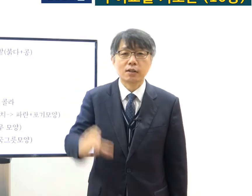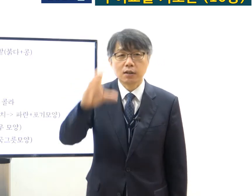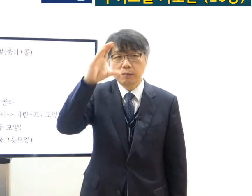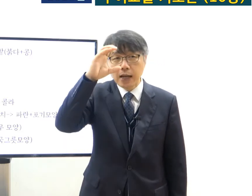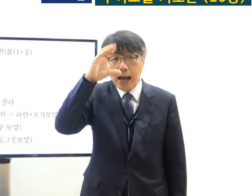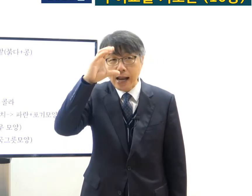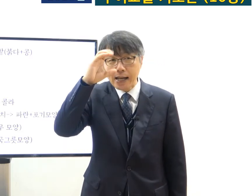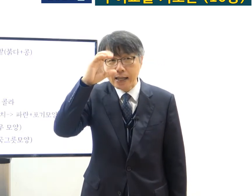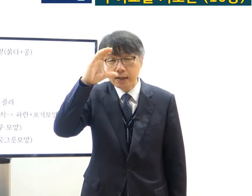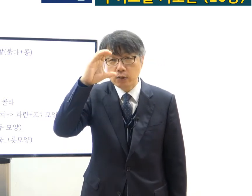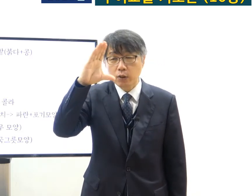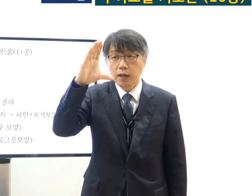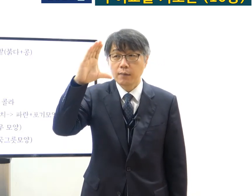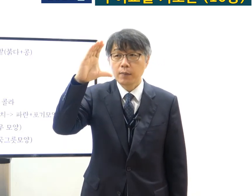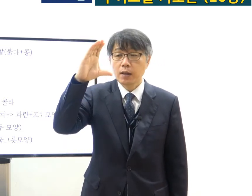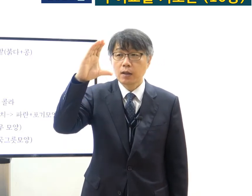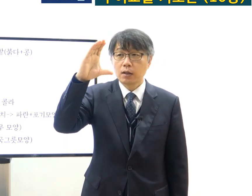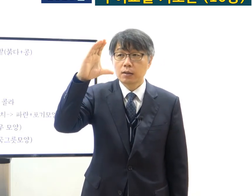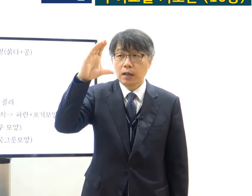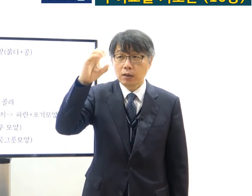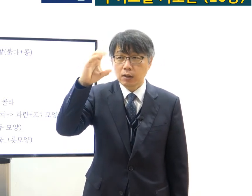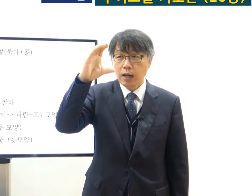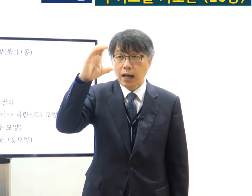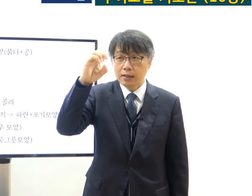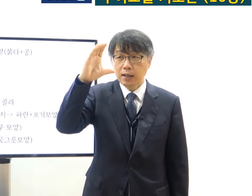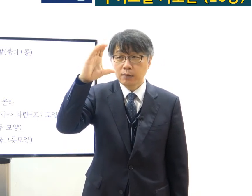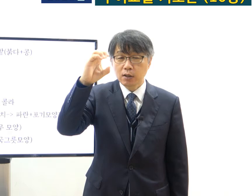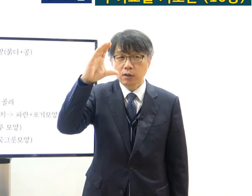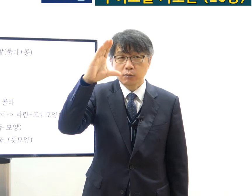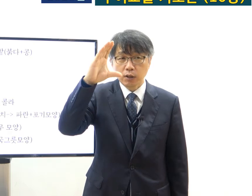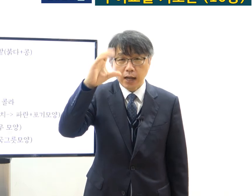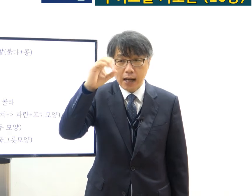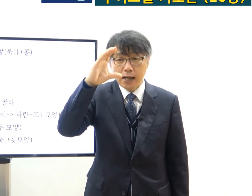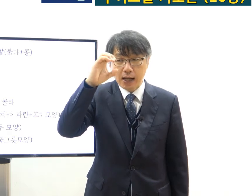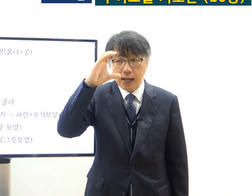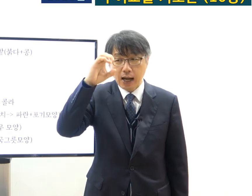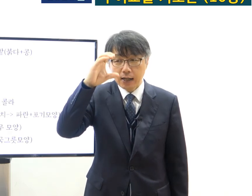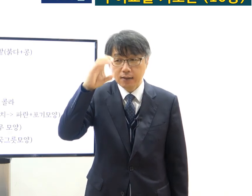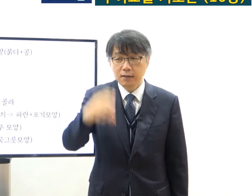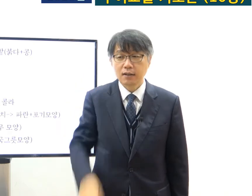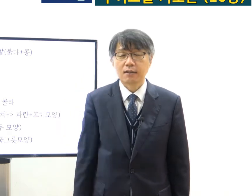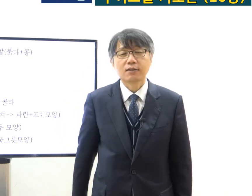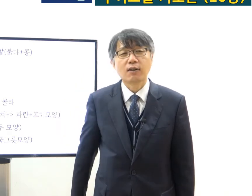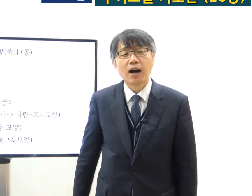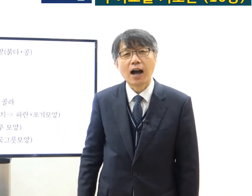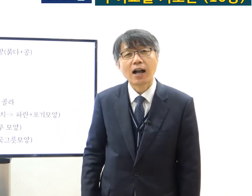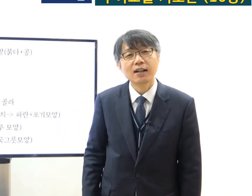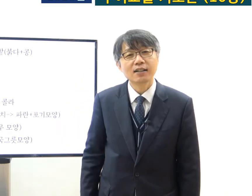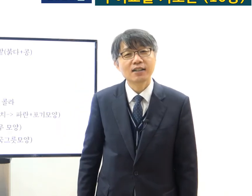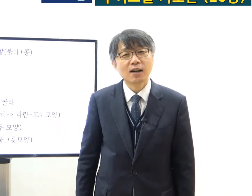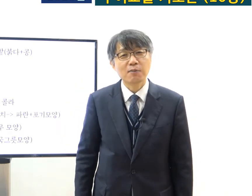것처럼 이렇게. 자, 알을 잡는 것처럼 이렇게 그래서 알일 하면